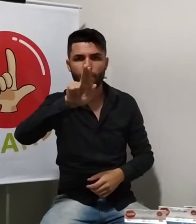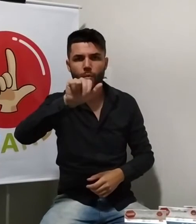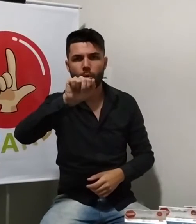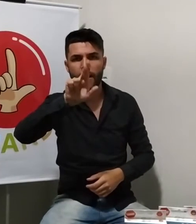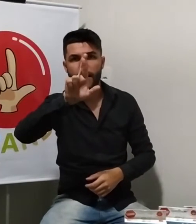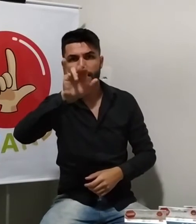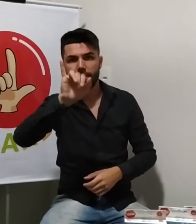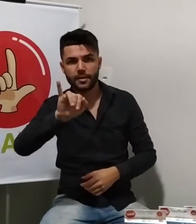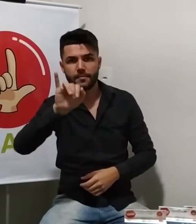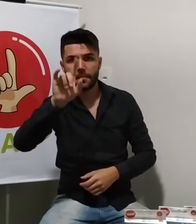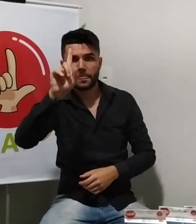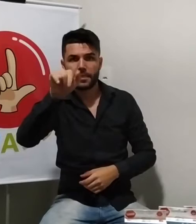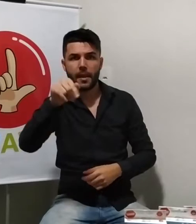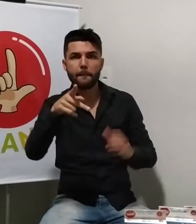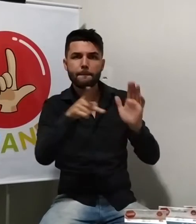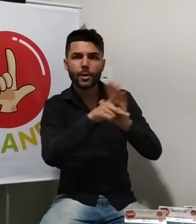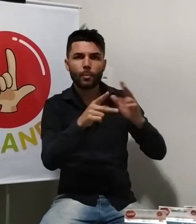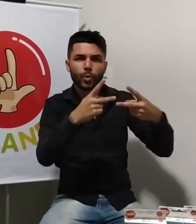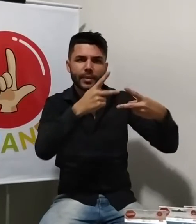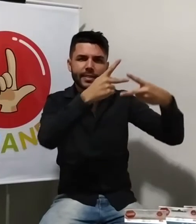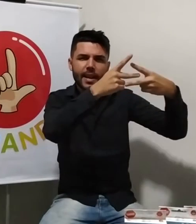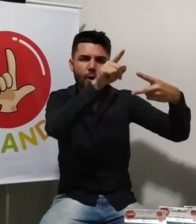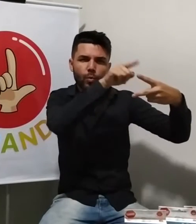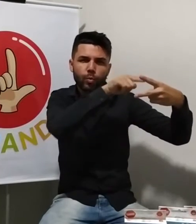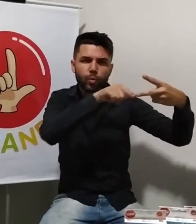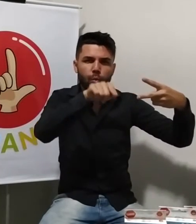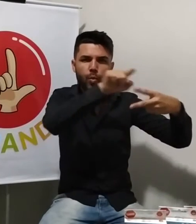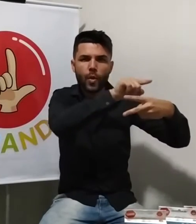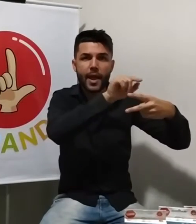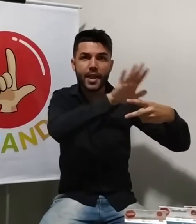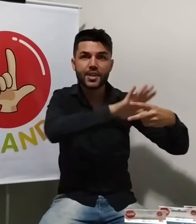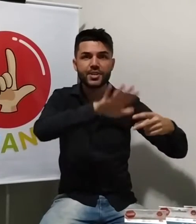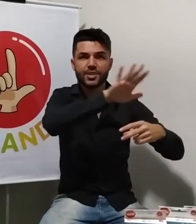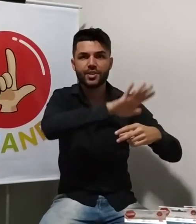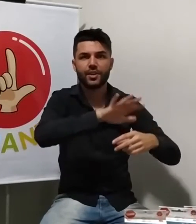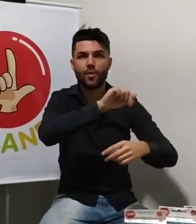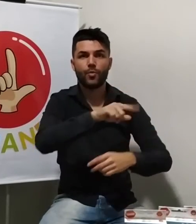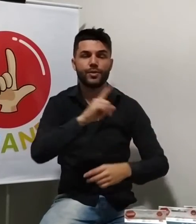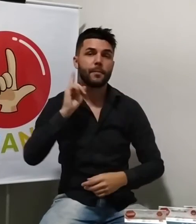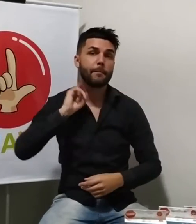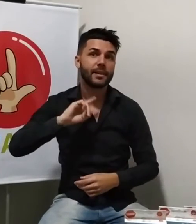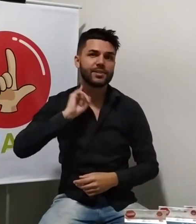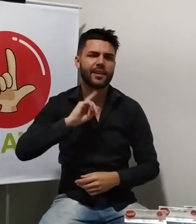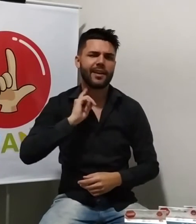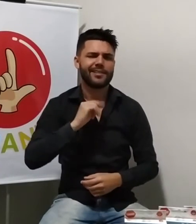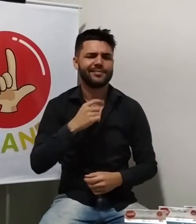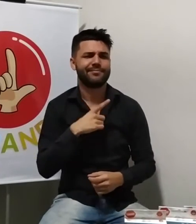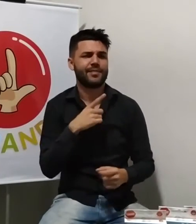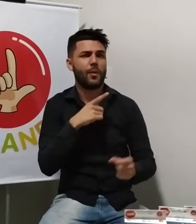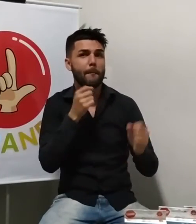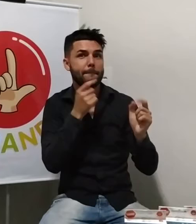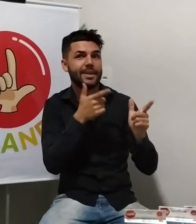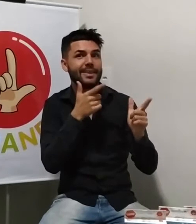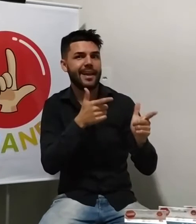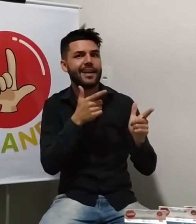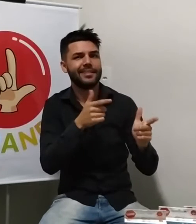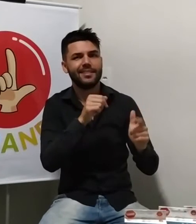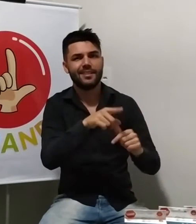gostosa, charmosa, pequenininha, no interior de Minas. Foi criado por lá mesmo? Depois você se mudou? Como é que foi essa história? Nascido e criado em